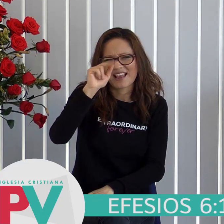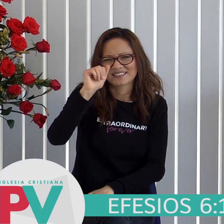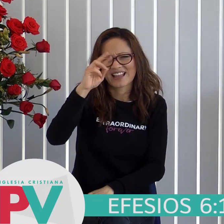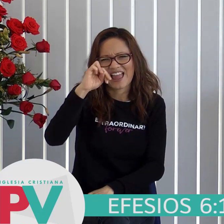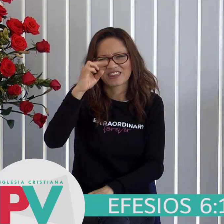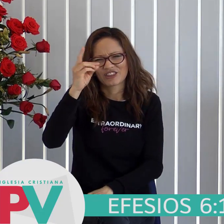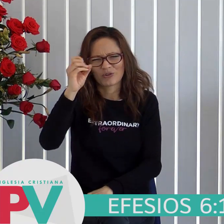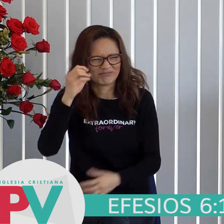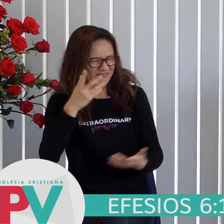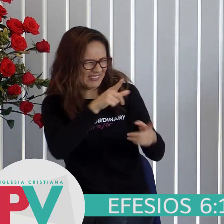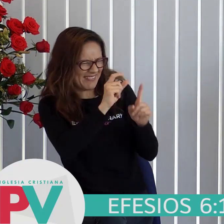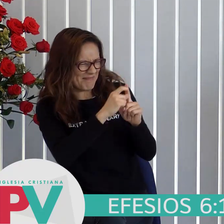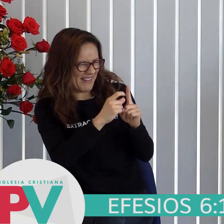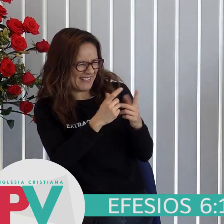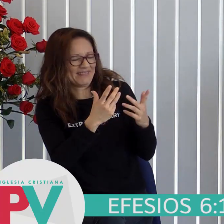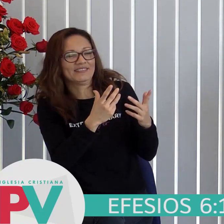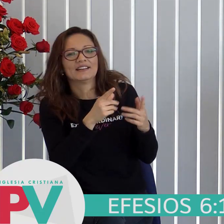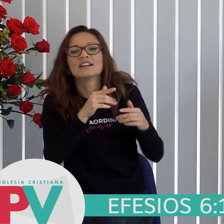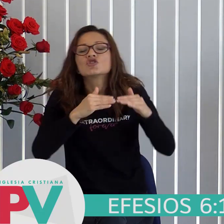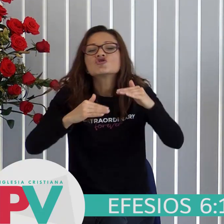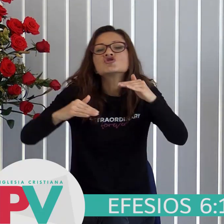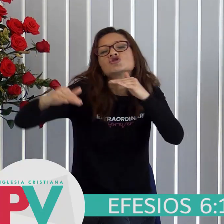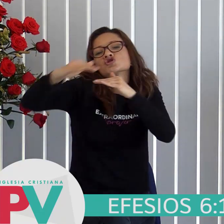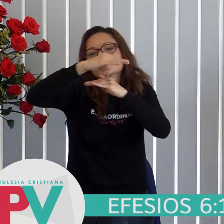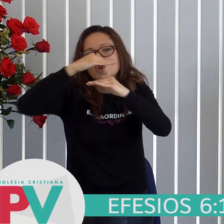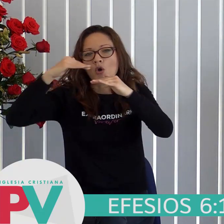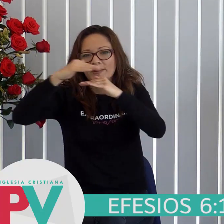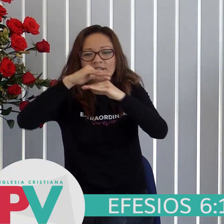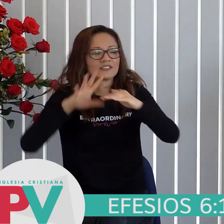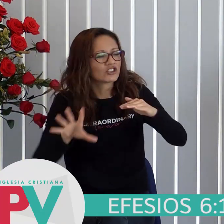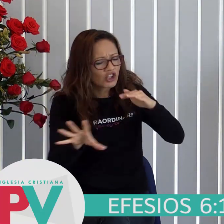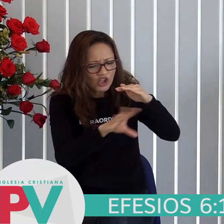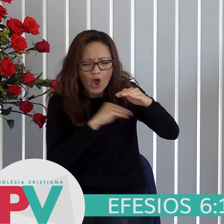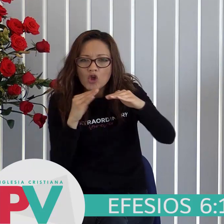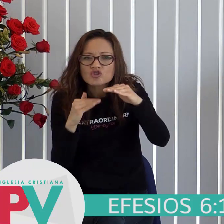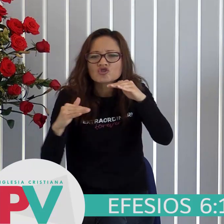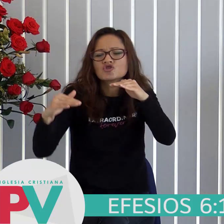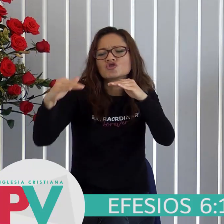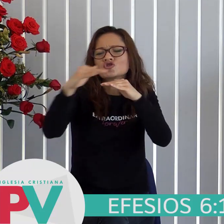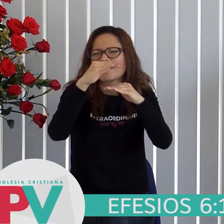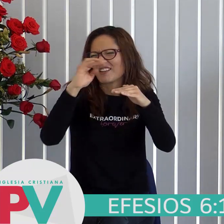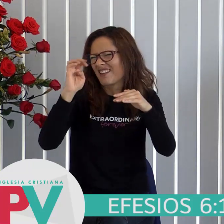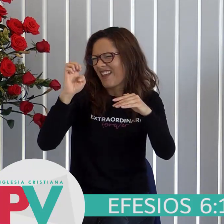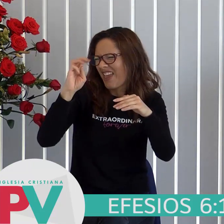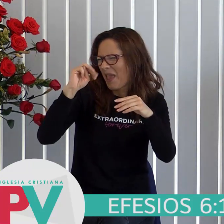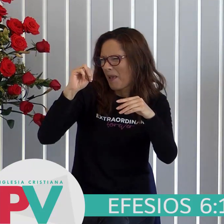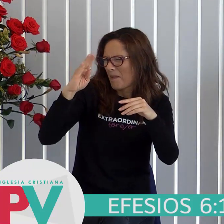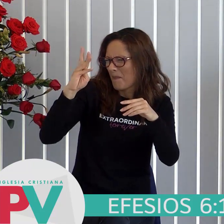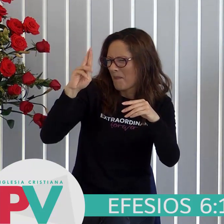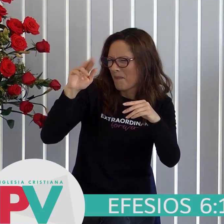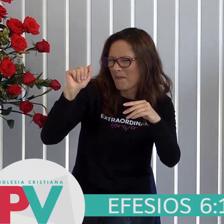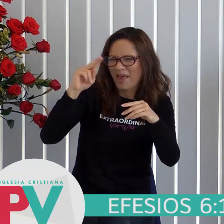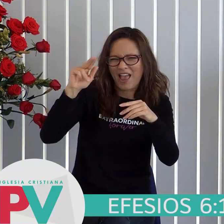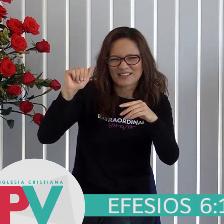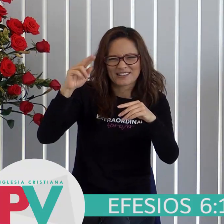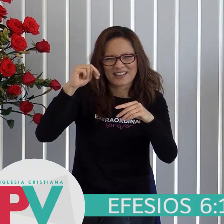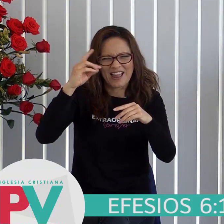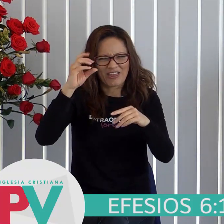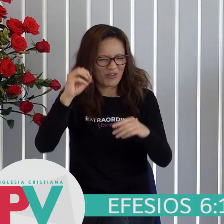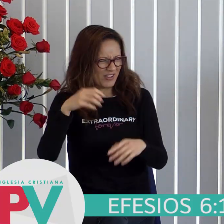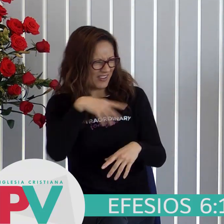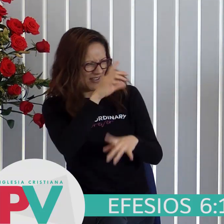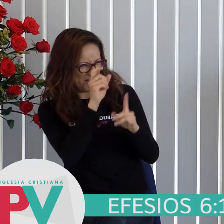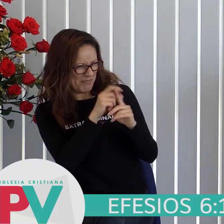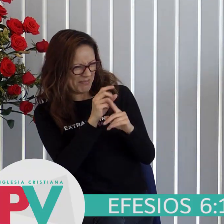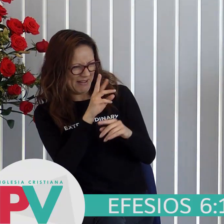Además de todo, pero realmente es sobre todo, la palabra es sobre embrazando. ¿Qué es eso de embrazando? Dicen que hablo yo extraño, bueno,